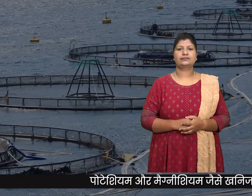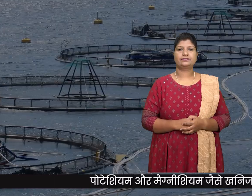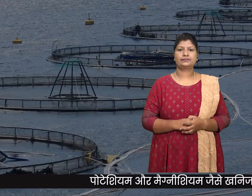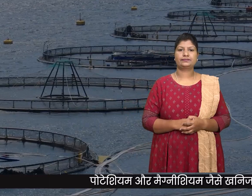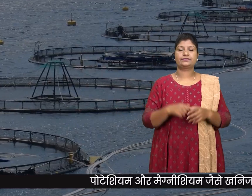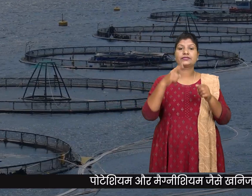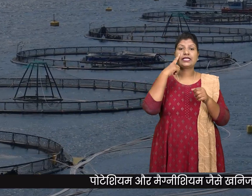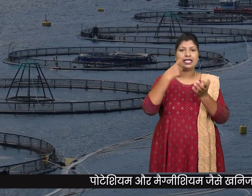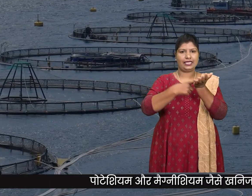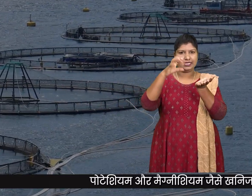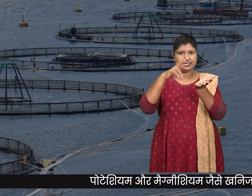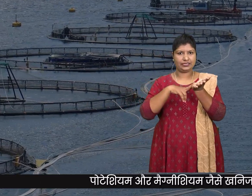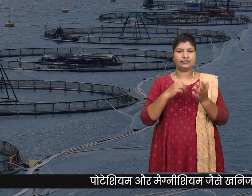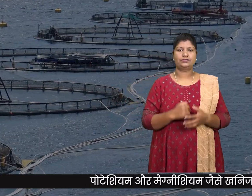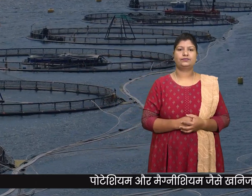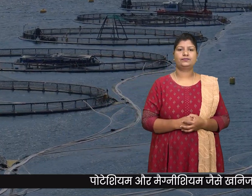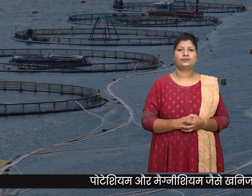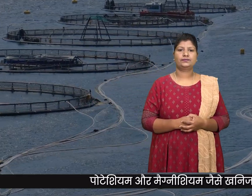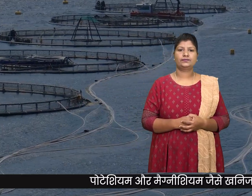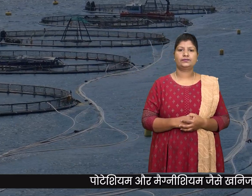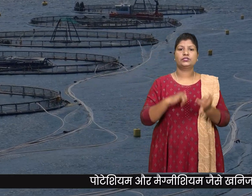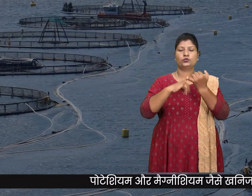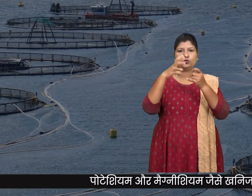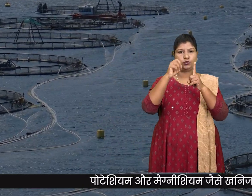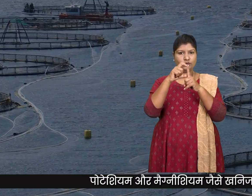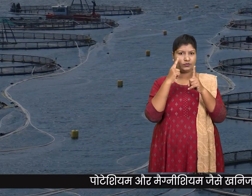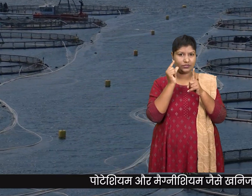पोटेशियम और मैग्नीशियम जैसे खनिज होते हैं।